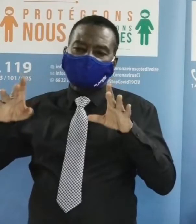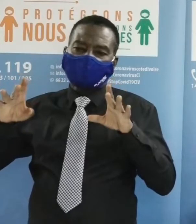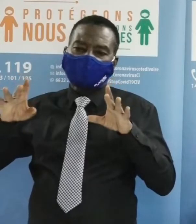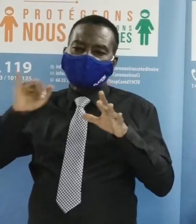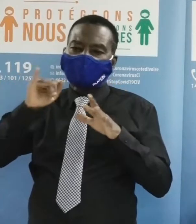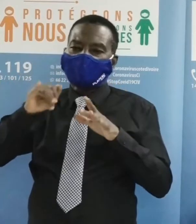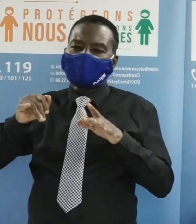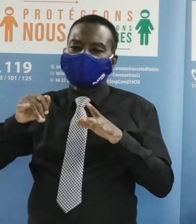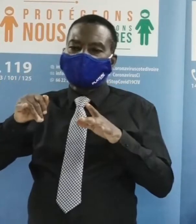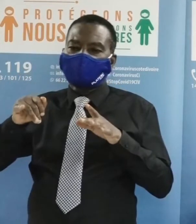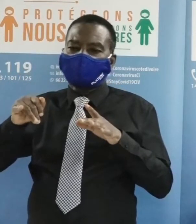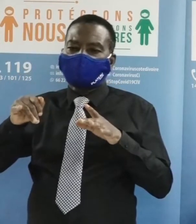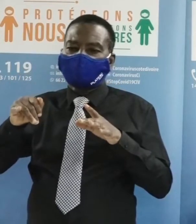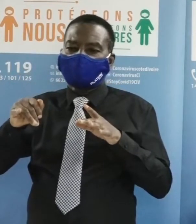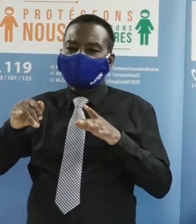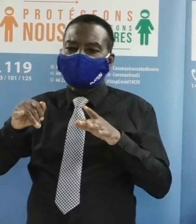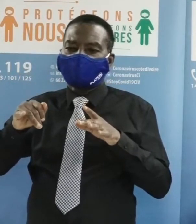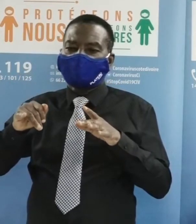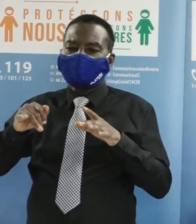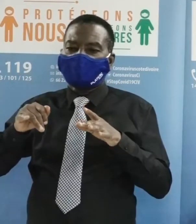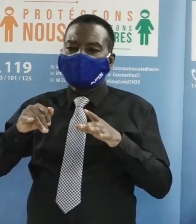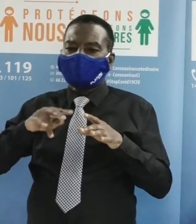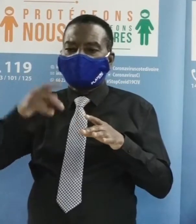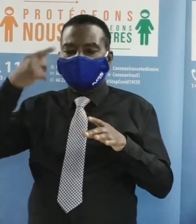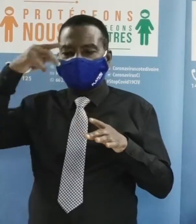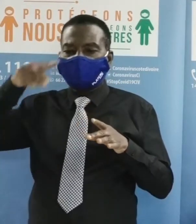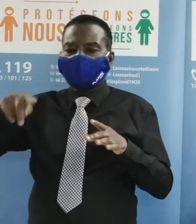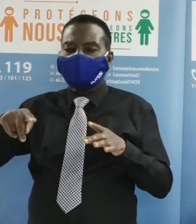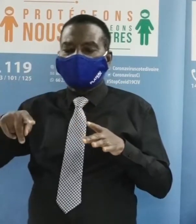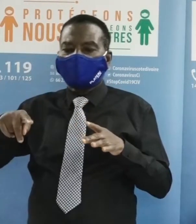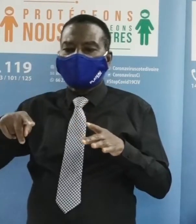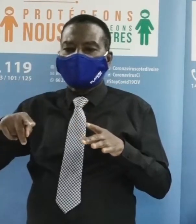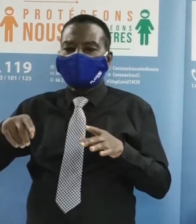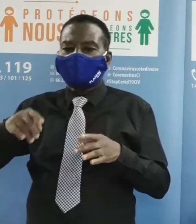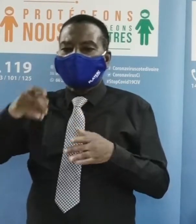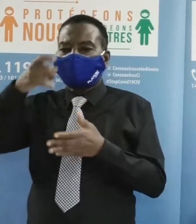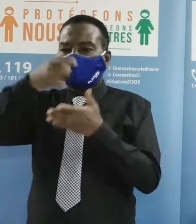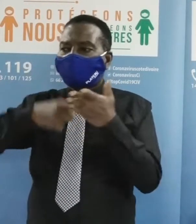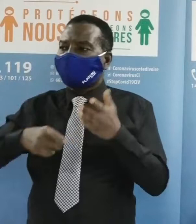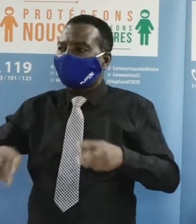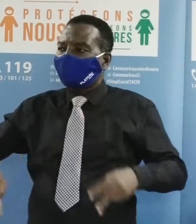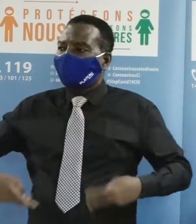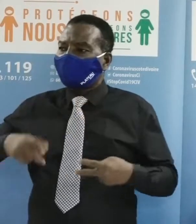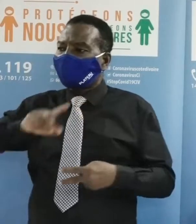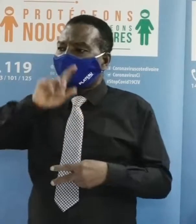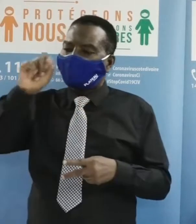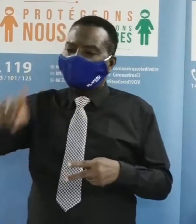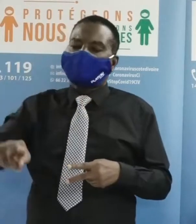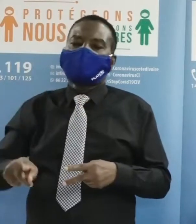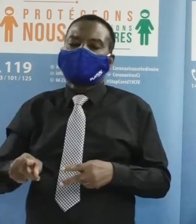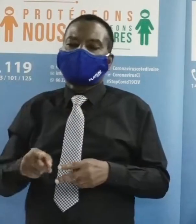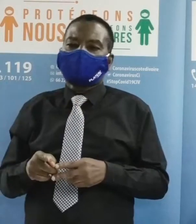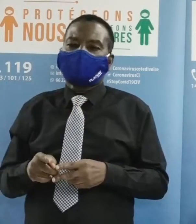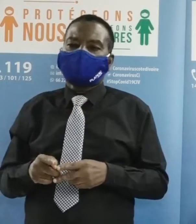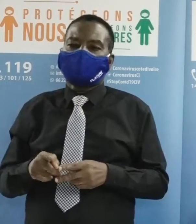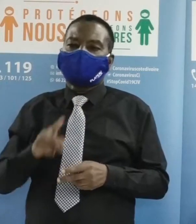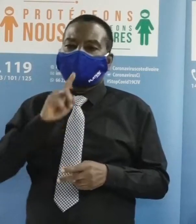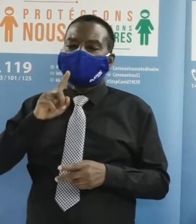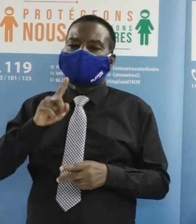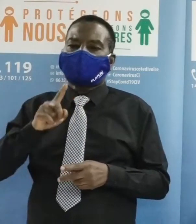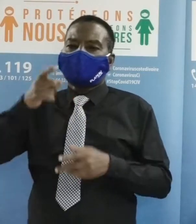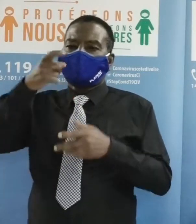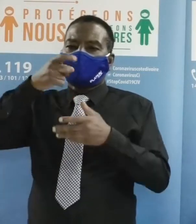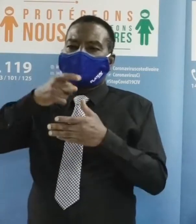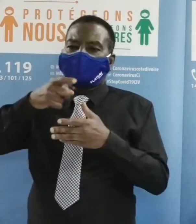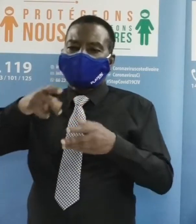genre d'affirmation à votre avis quel est le prix d'une vie est ce que la vie a un prix